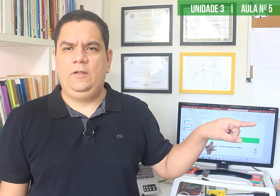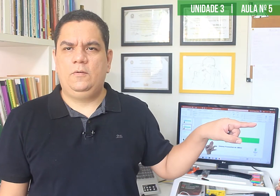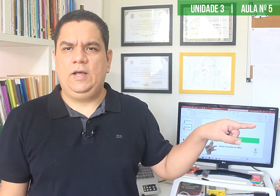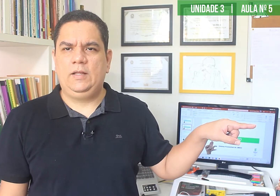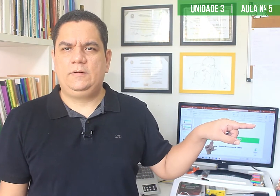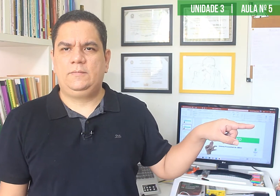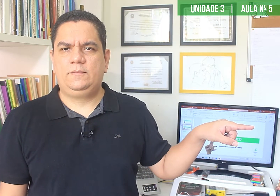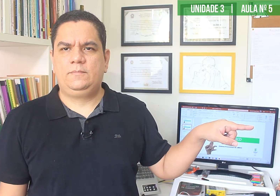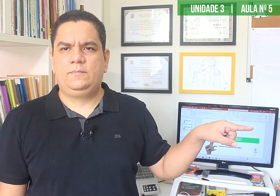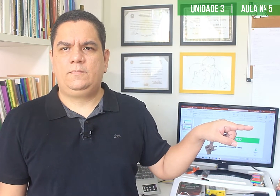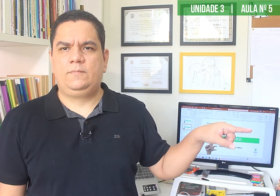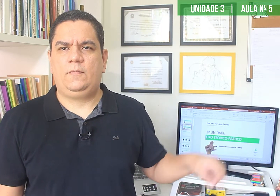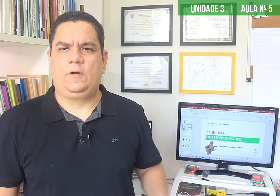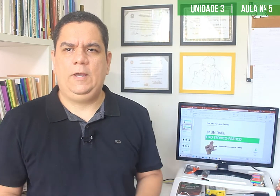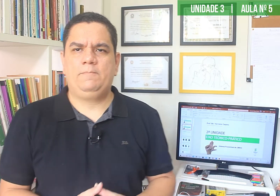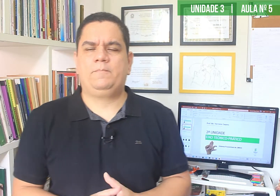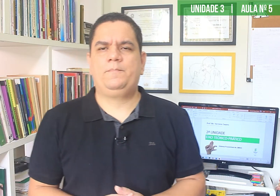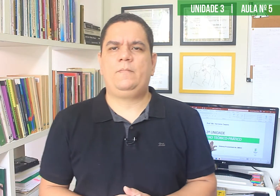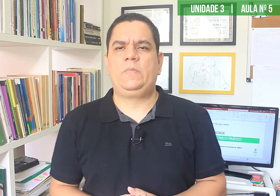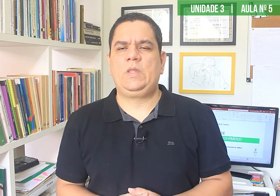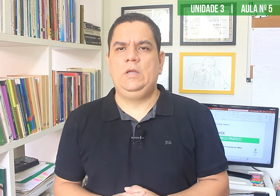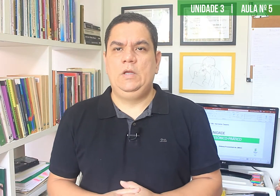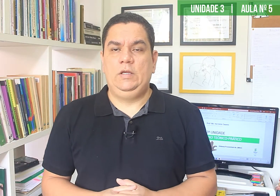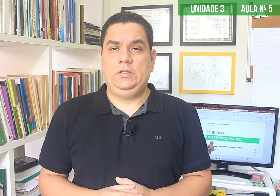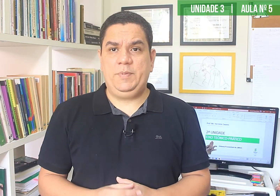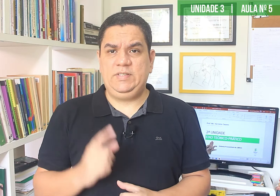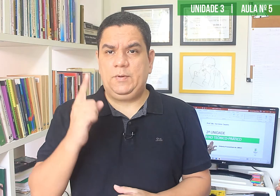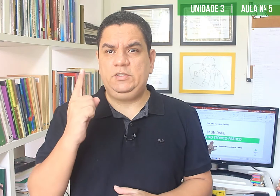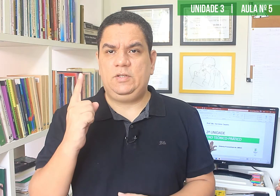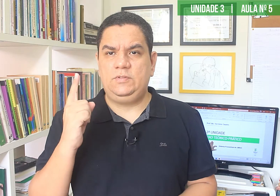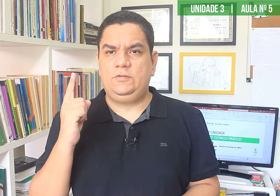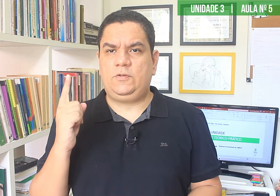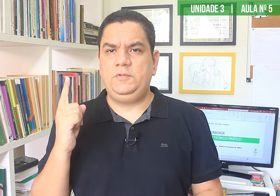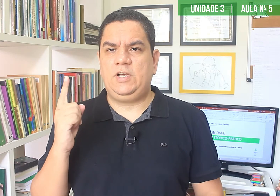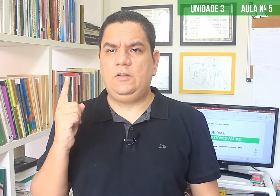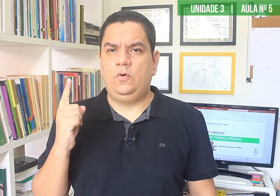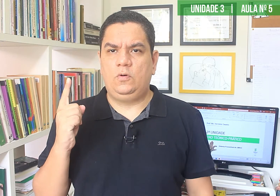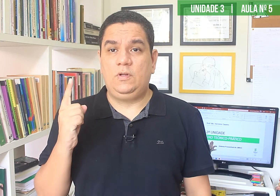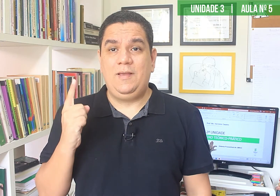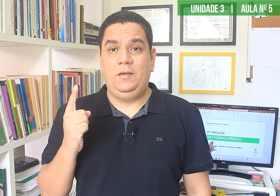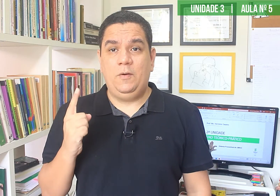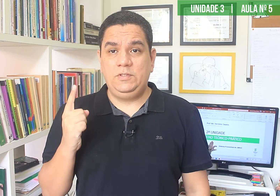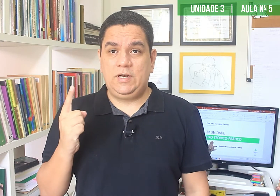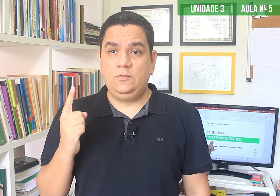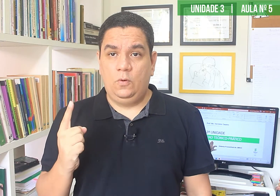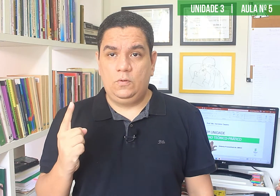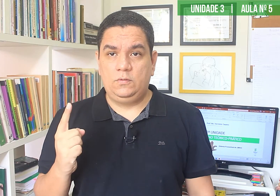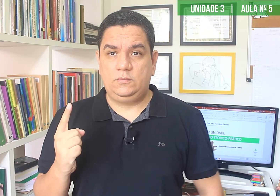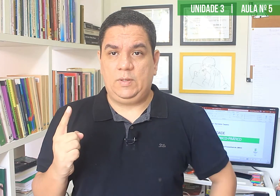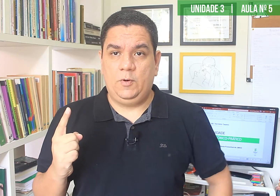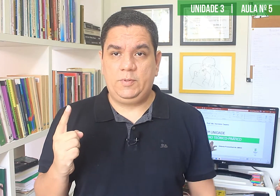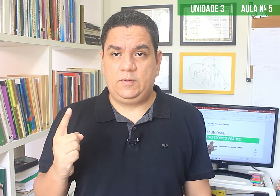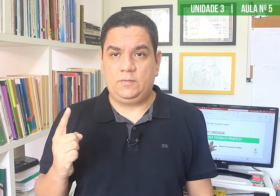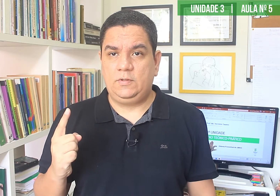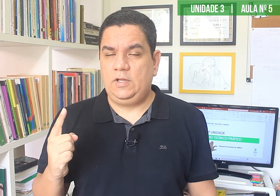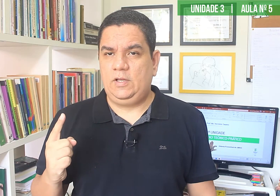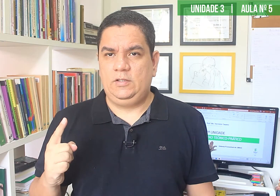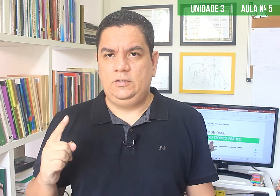ou ela. Ok? Então perceba que a gente está usando só um indicador. E é um indicador, tá bom, pessoal? Não